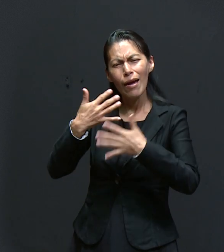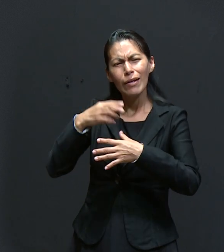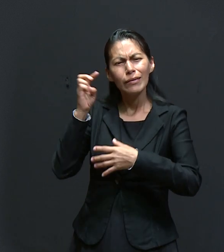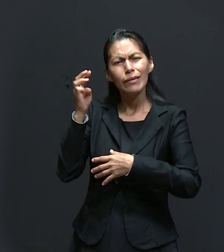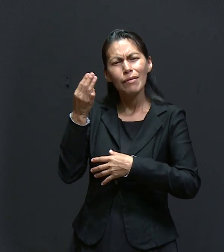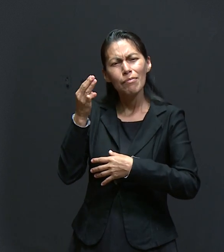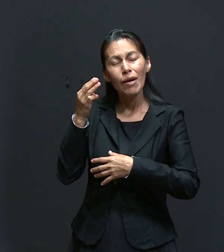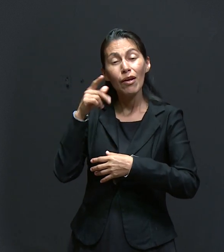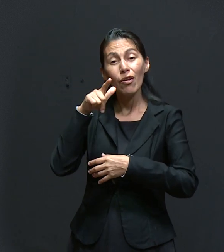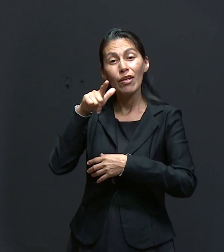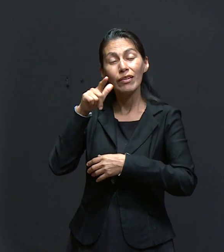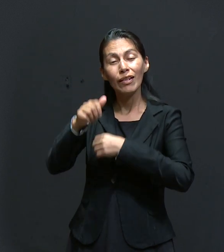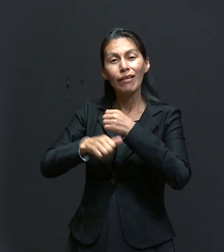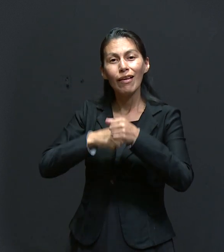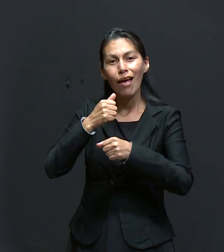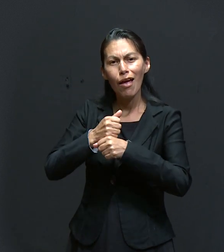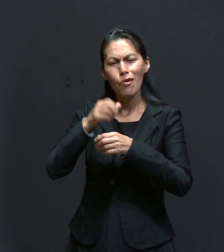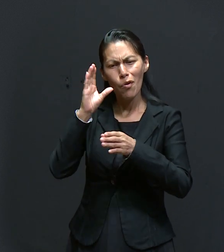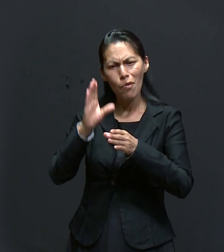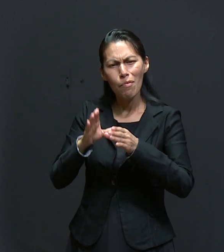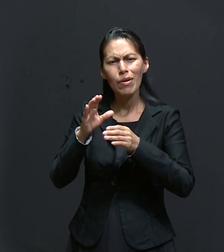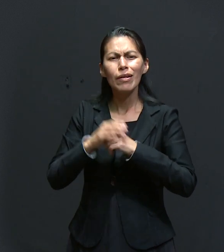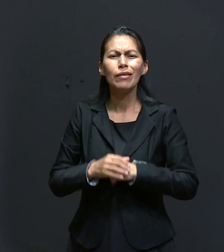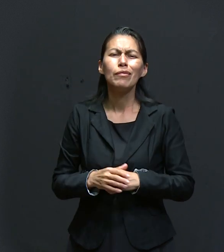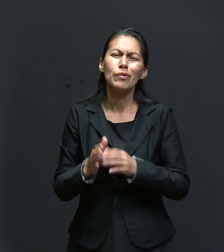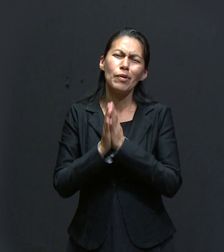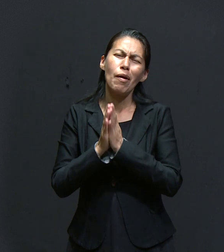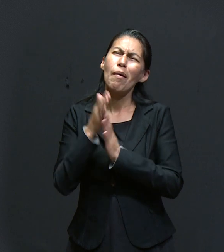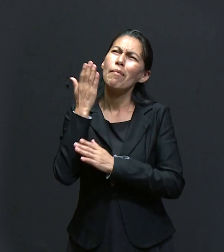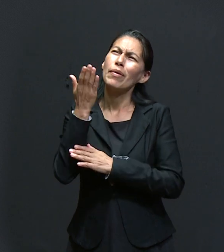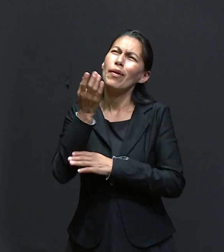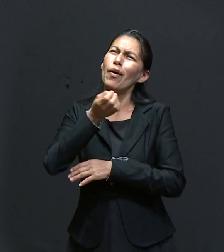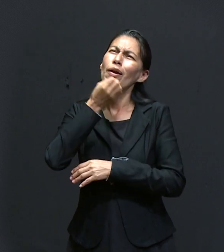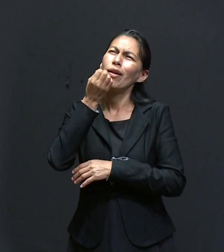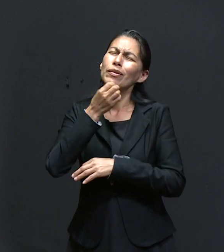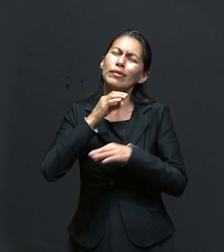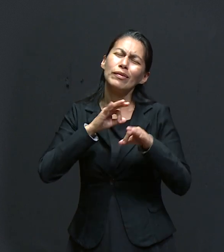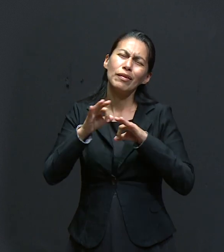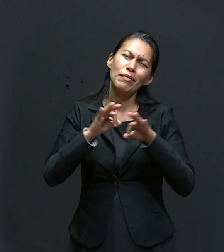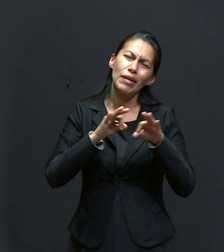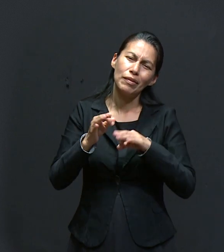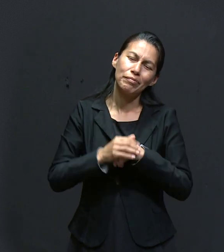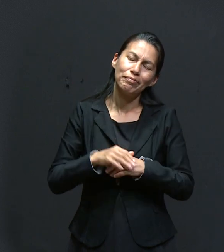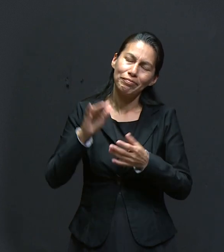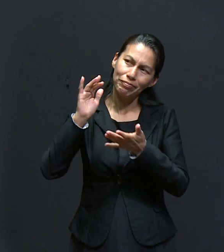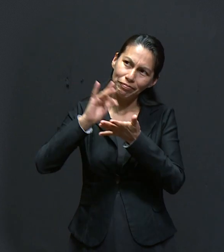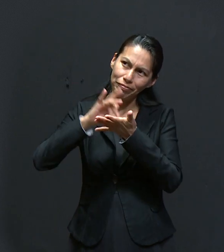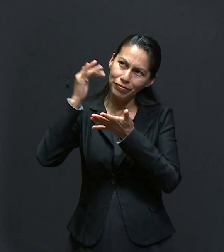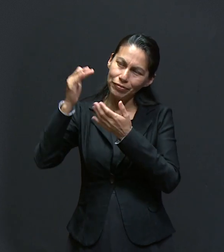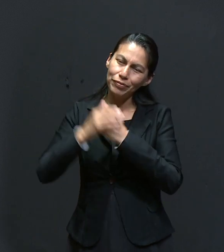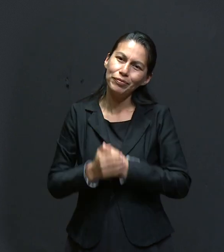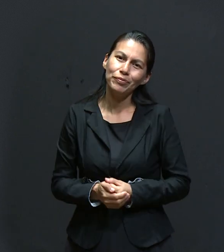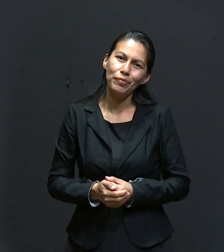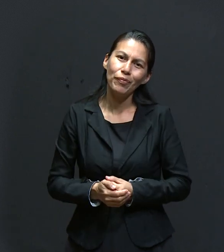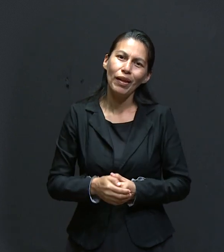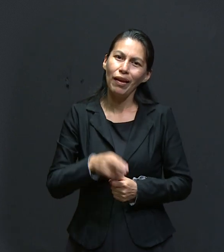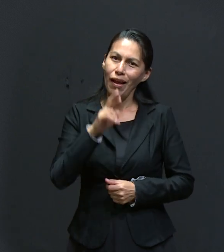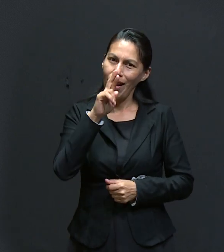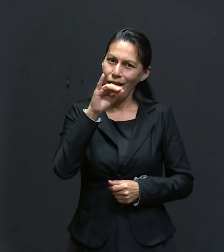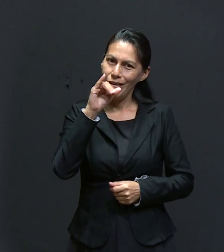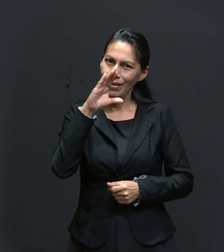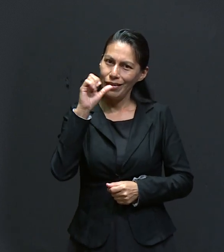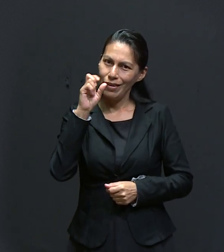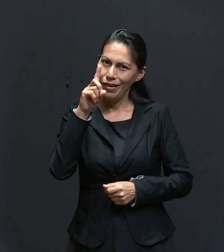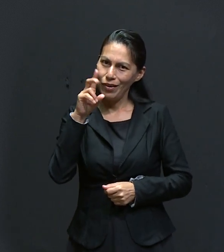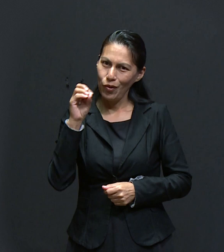cumplió 17 años de oración por por un trabajo muchas gracias riccardo hemos orado por